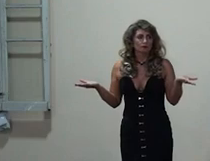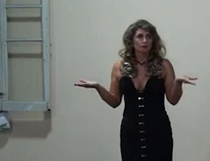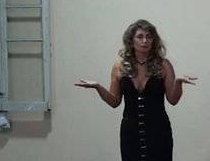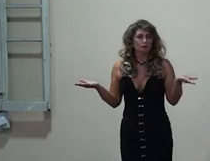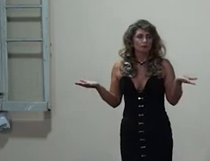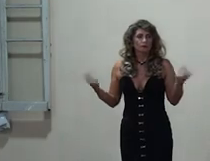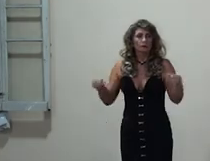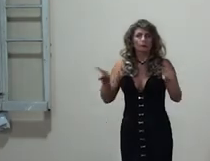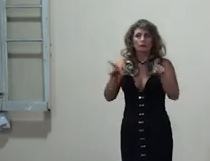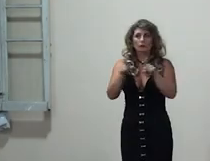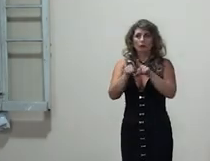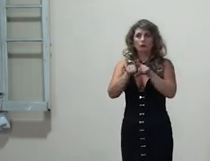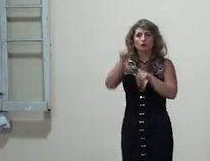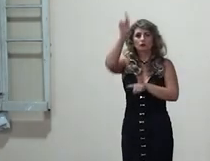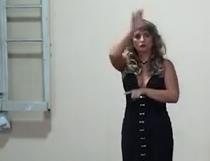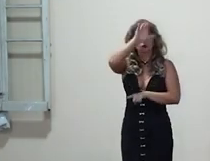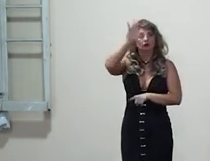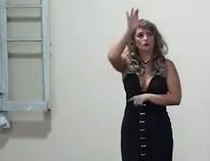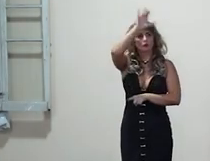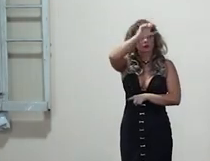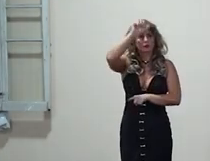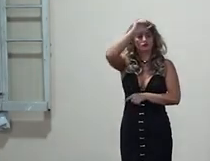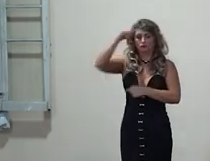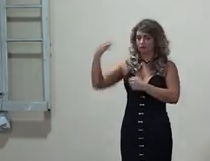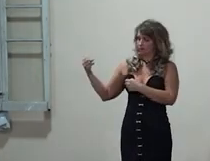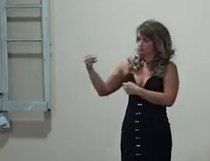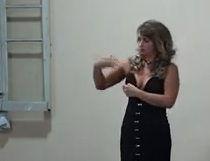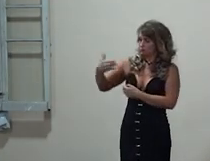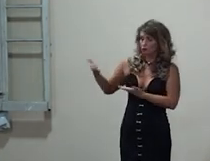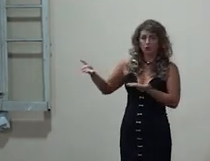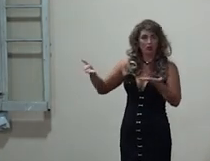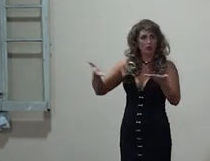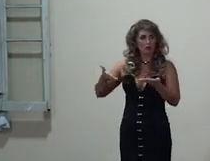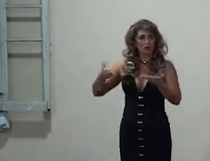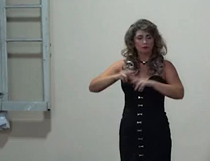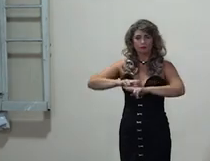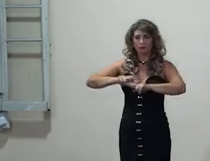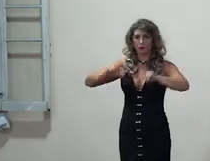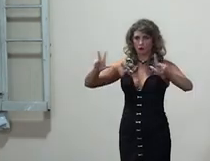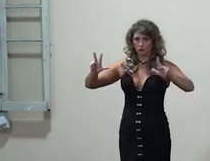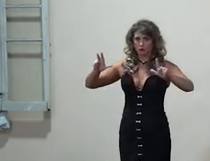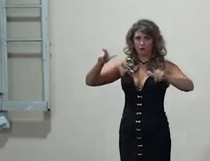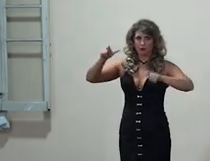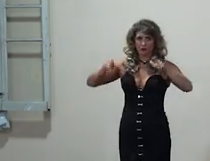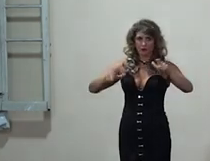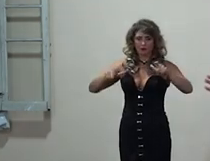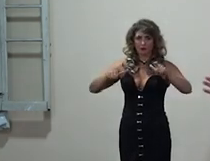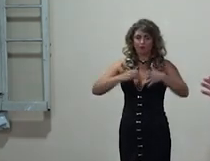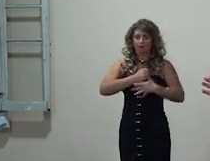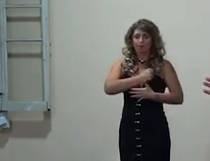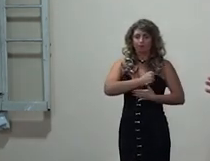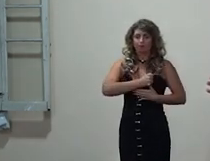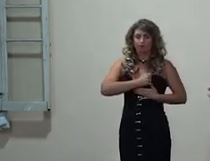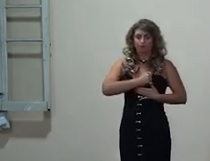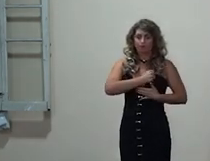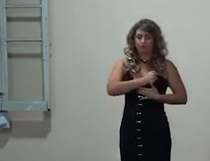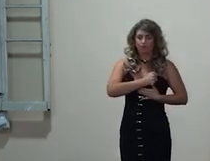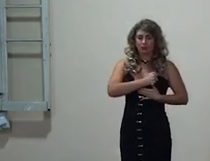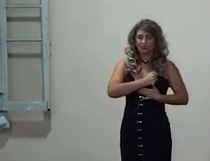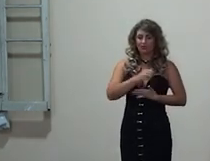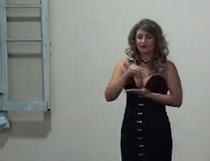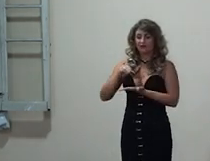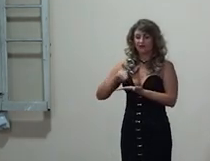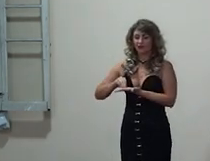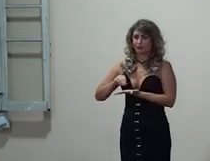E aí, eu aprendi recentemente a diferença entre saudade e